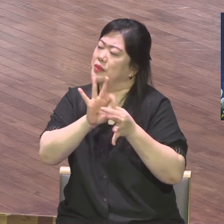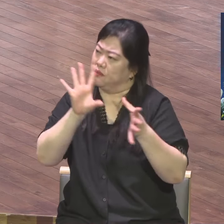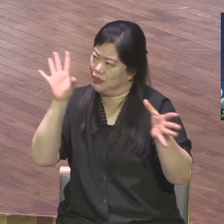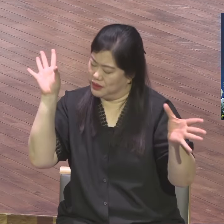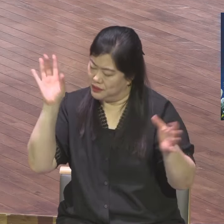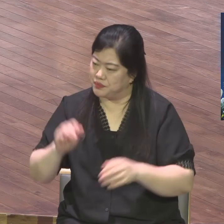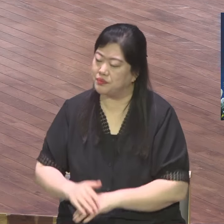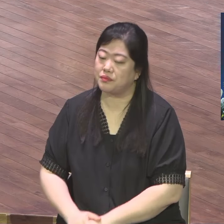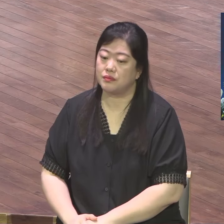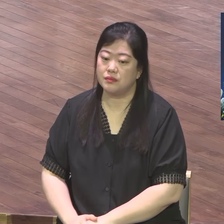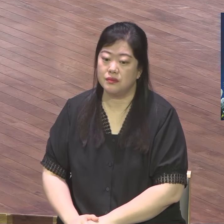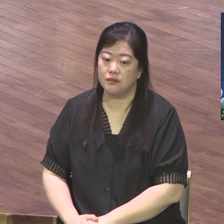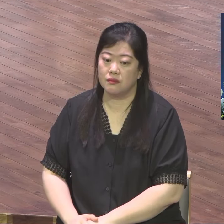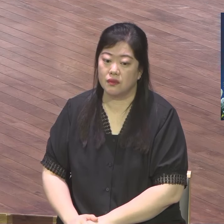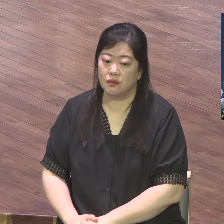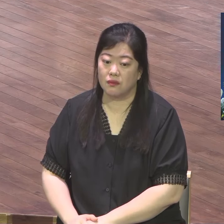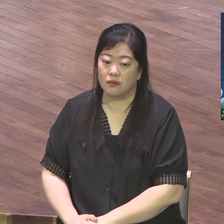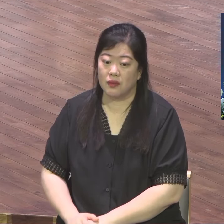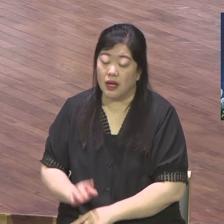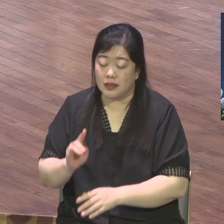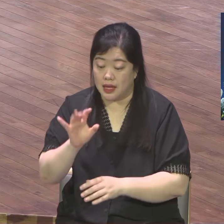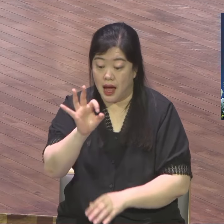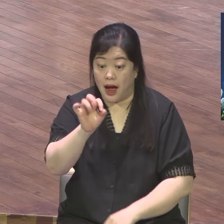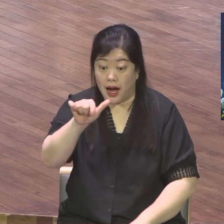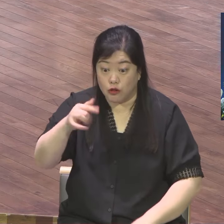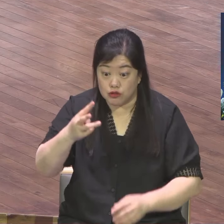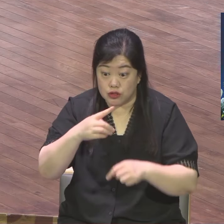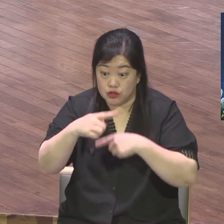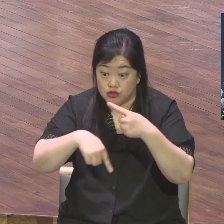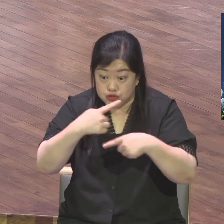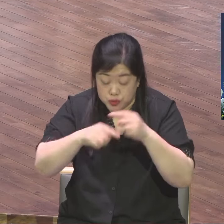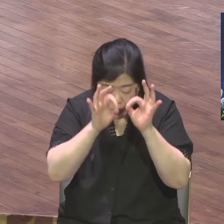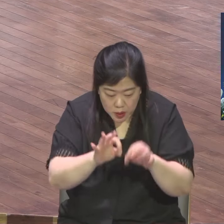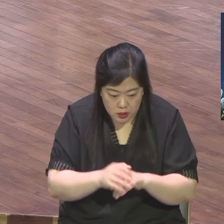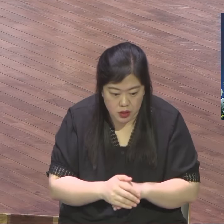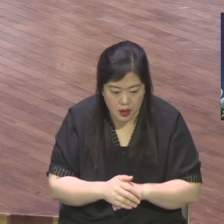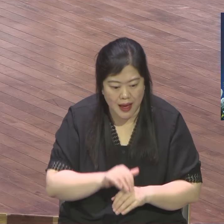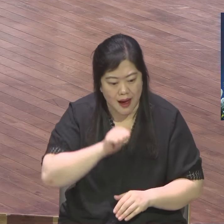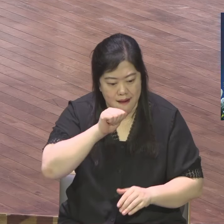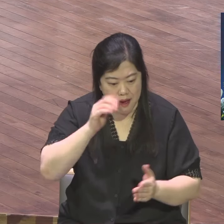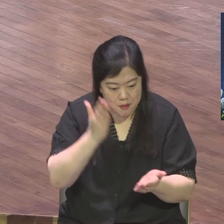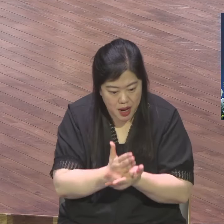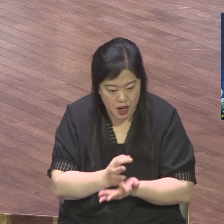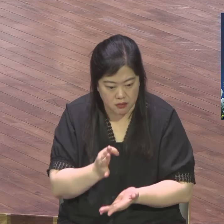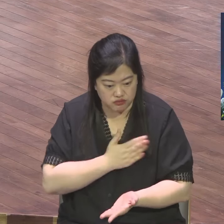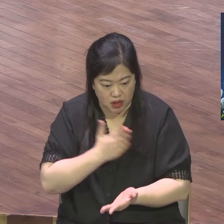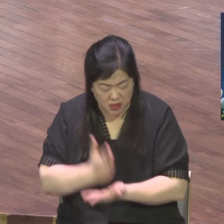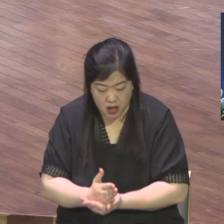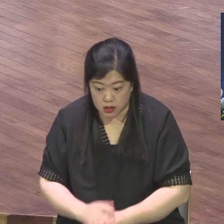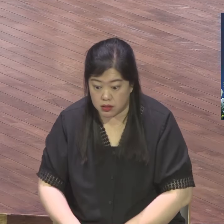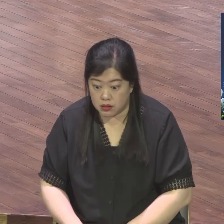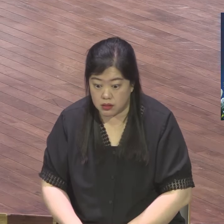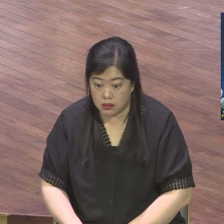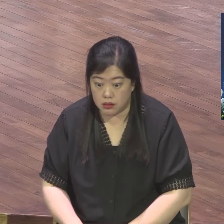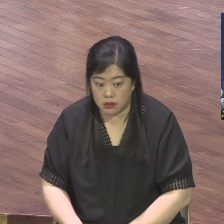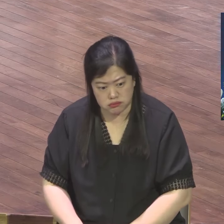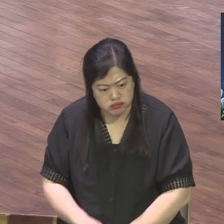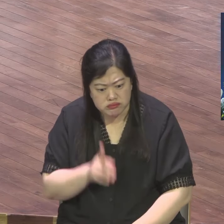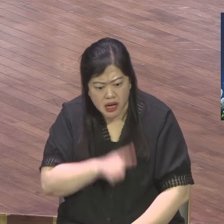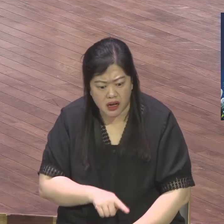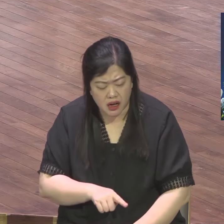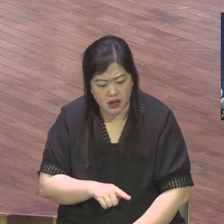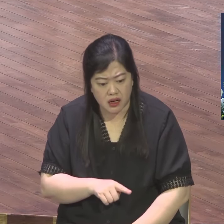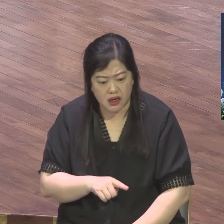하지 말라는 그런 의미 아니에요. 내 소유를 통해서도 하나님께 영광을 돌릴 수 있는 삶을 살게